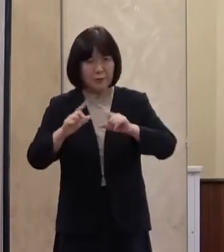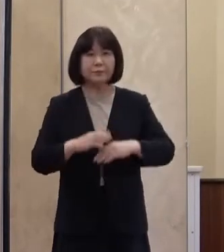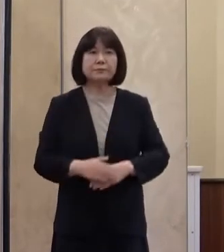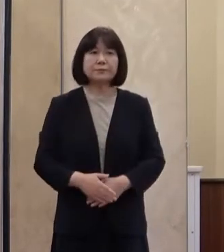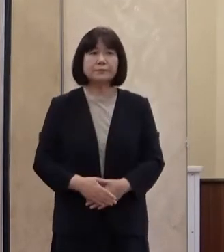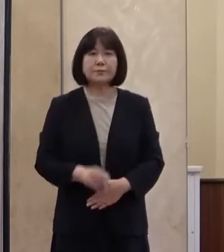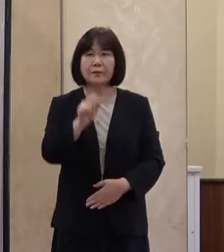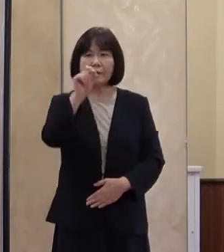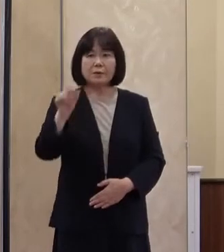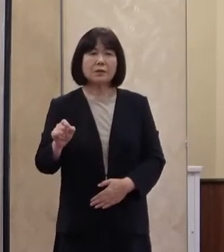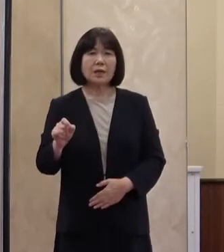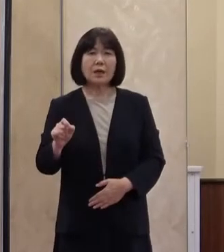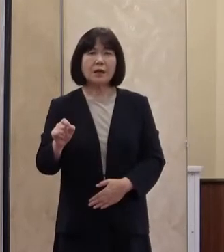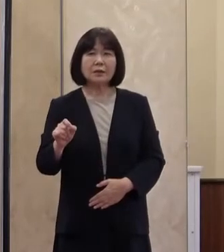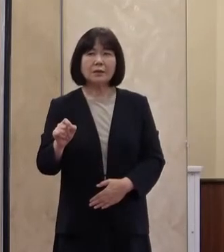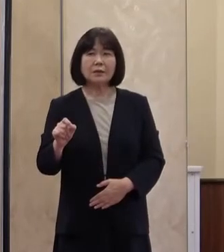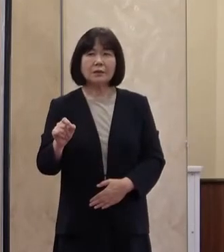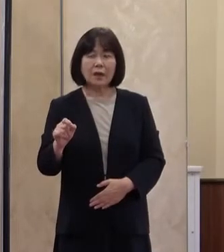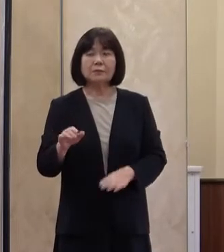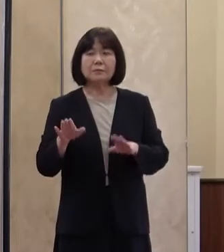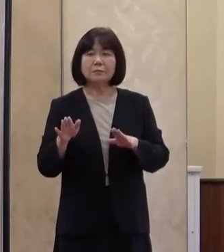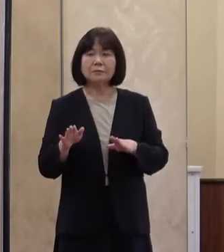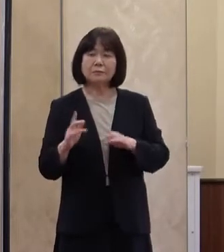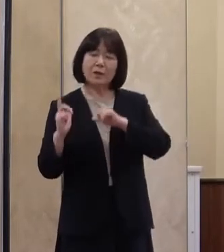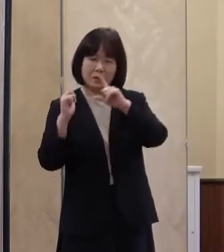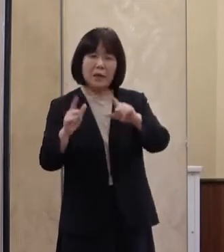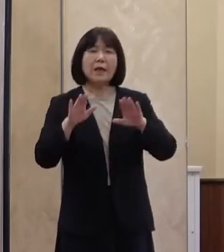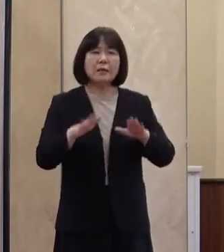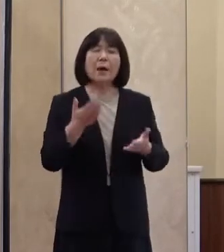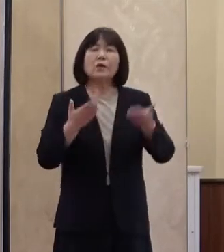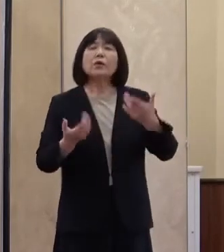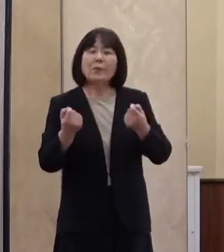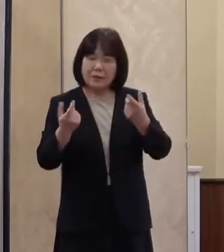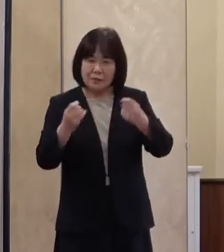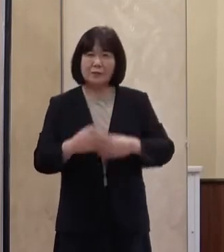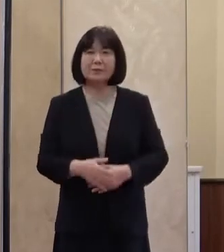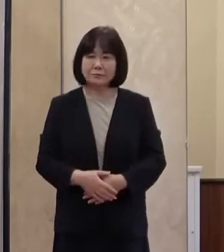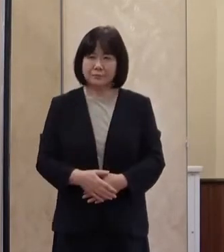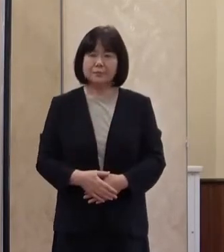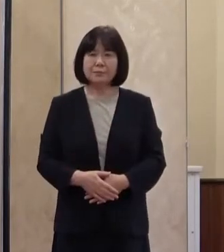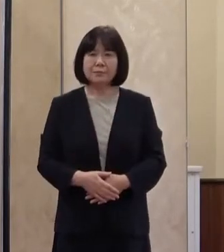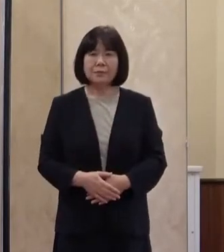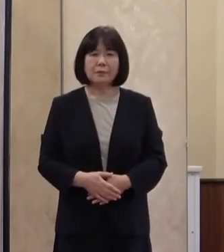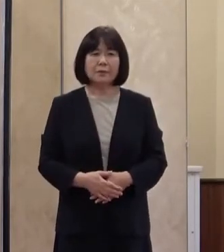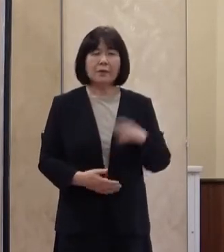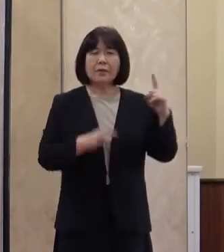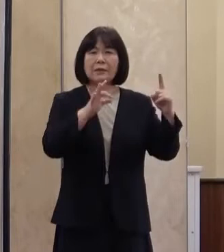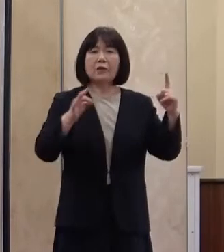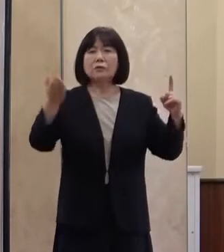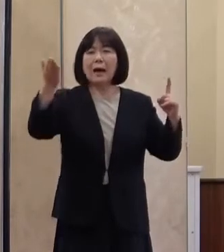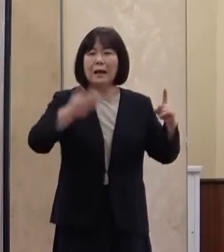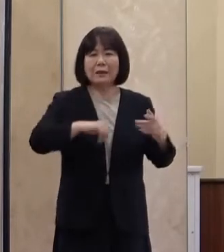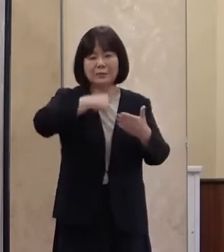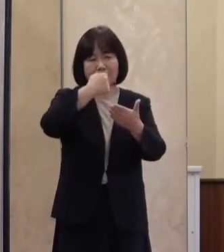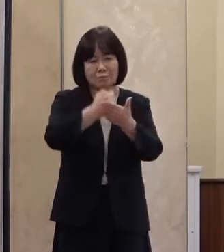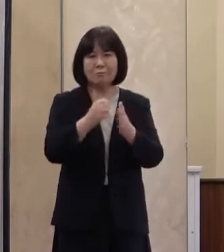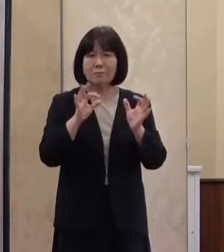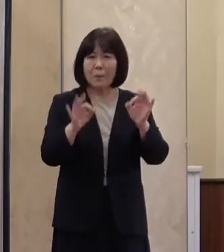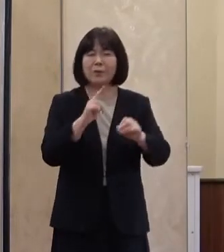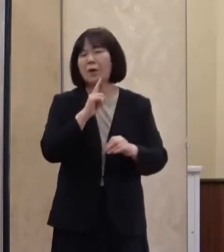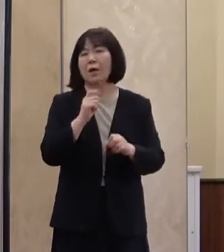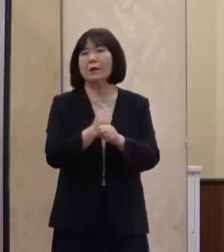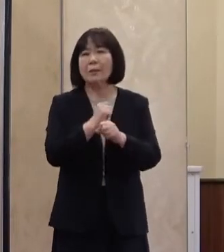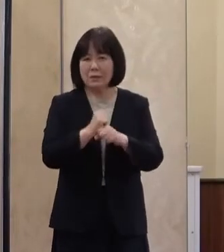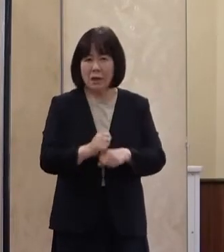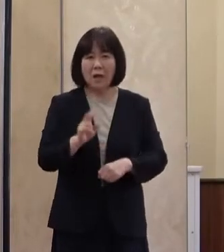次のご質問お願いします。 今よりはね、今よりはだからそれが 100% 完璧とは僕も言いませんけど、今